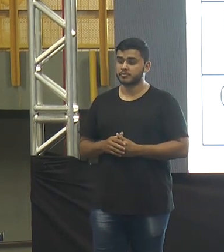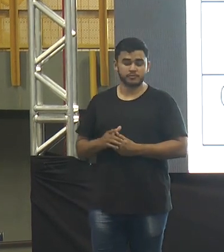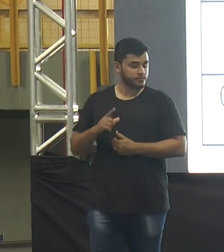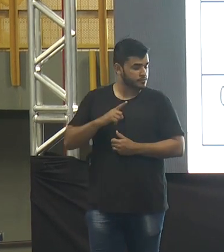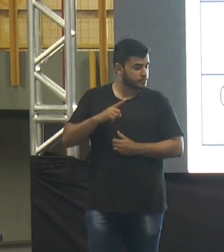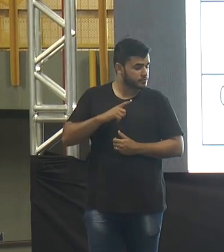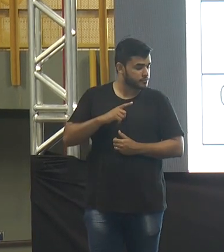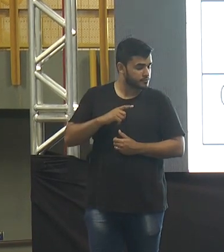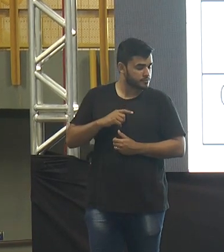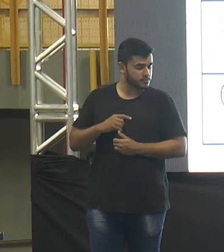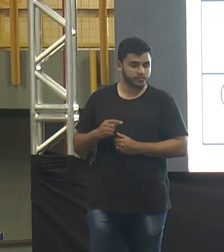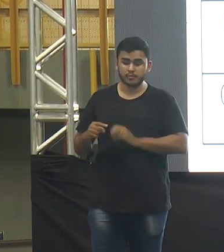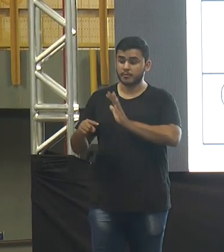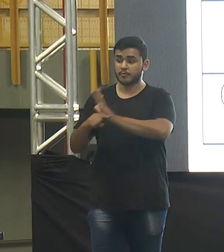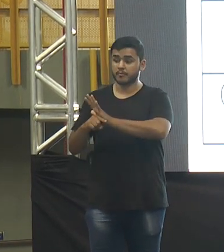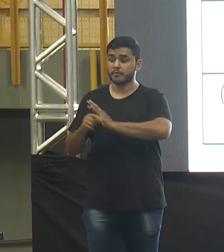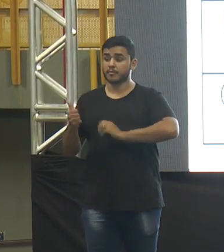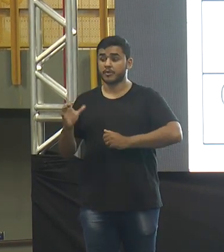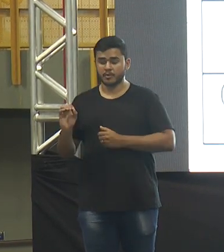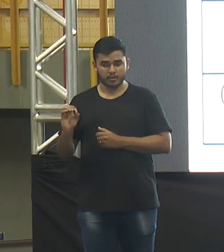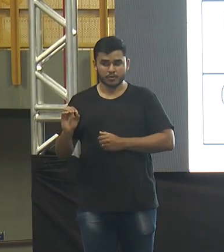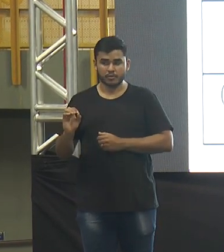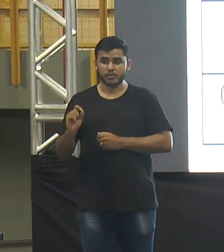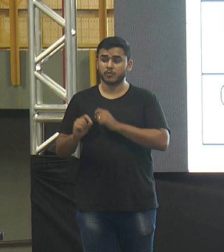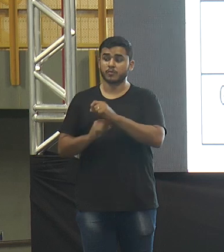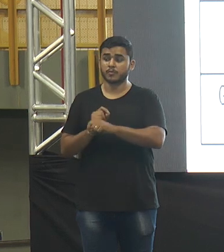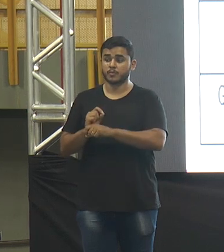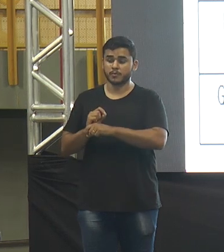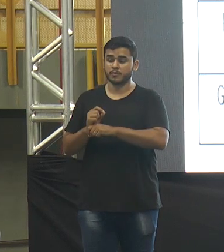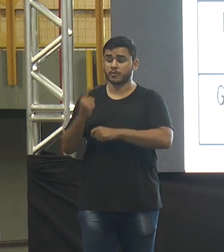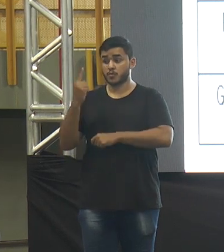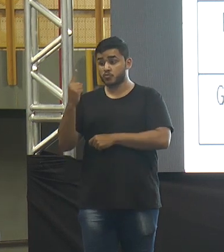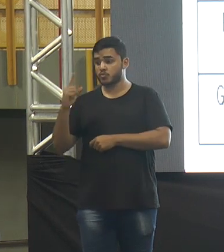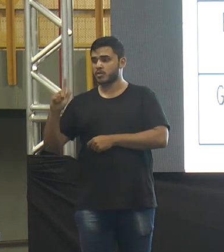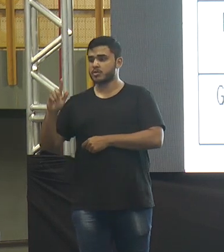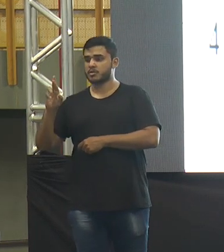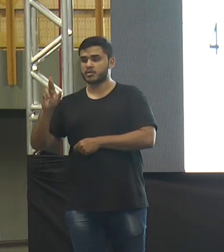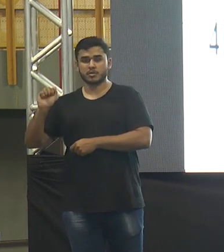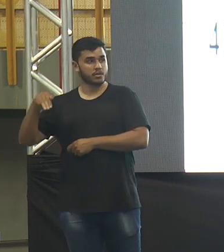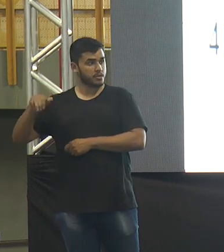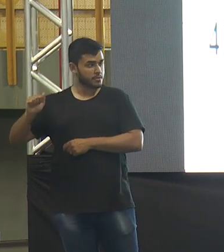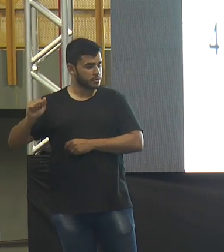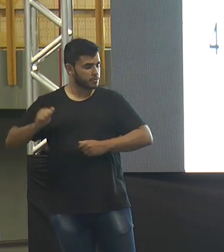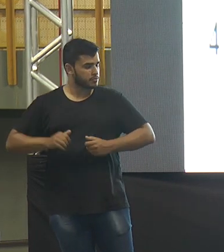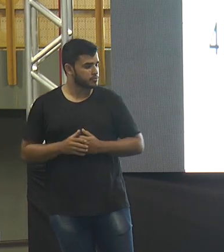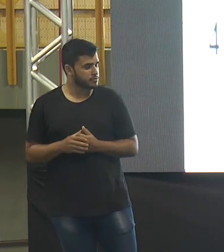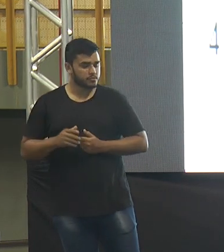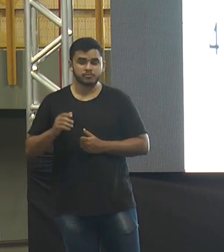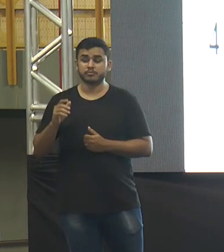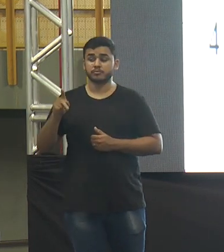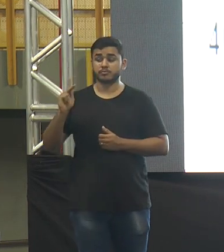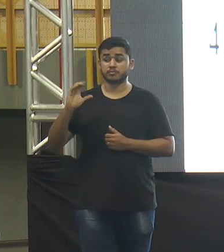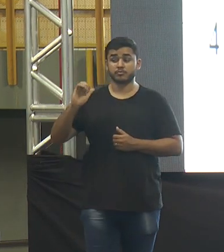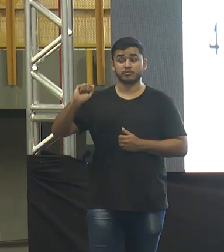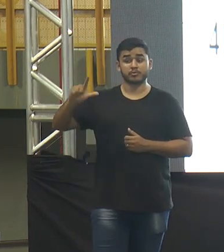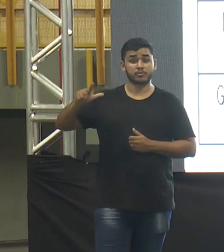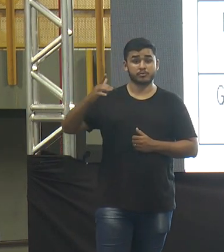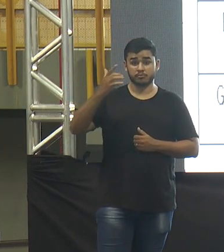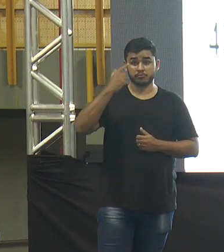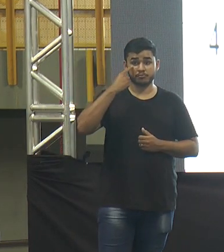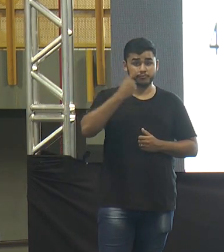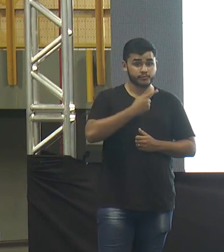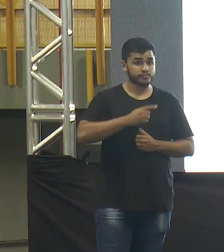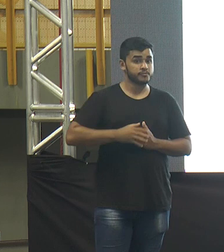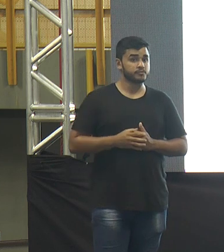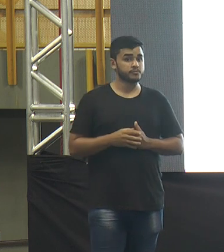gasolina? 10 quilocalorias por grama. Beleza? Aí vamos lá, ó. Pera aí.